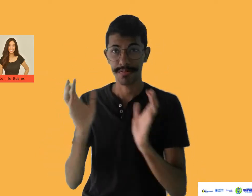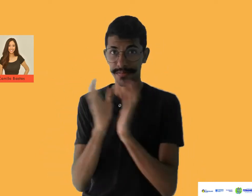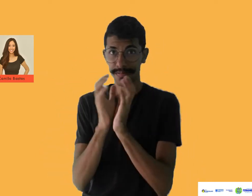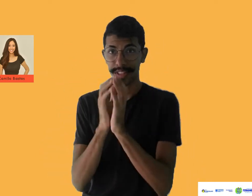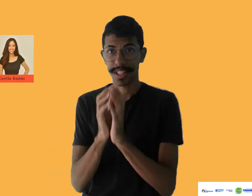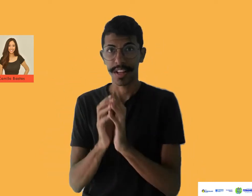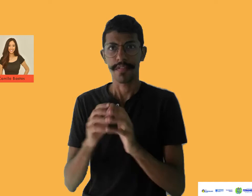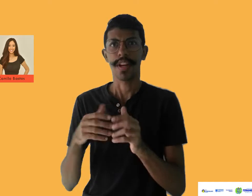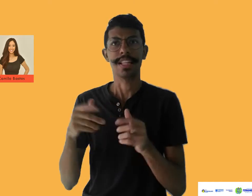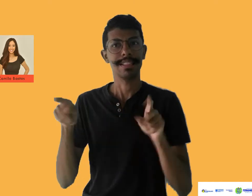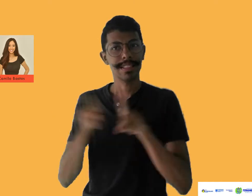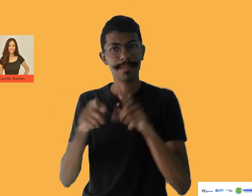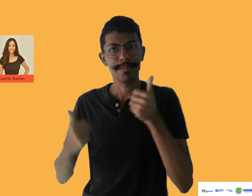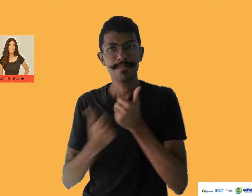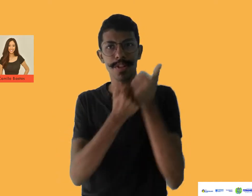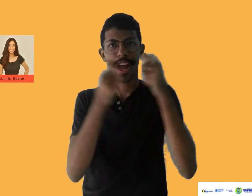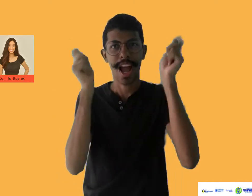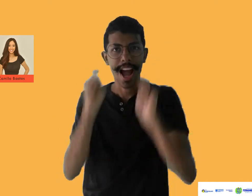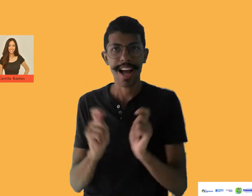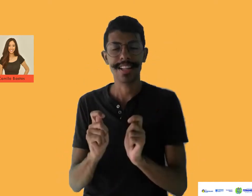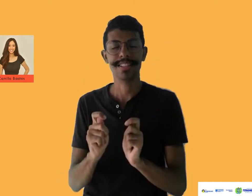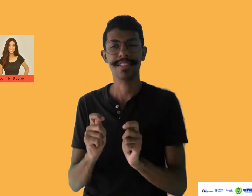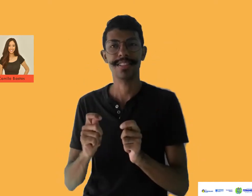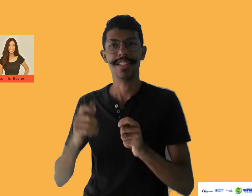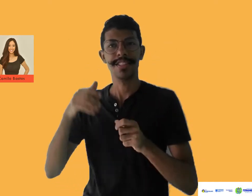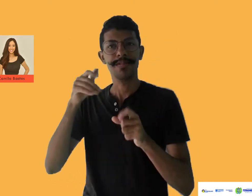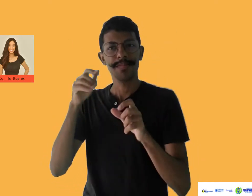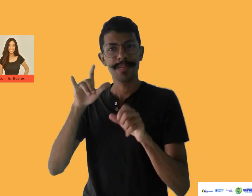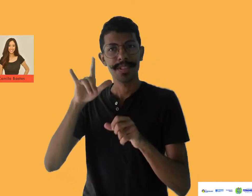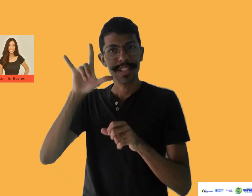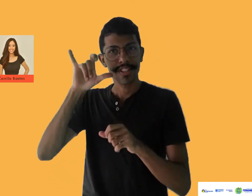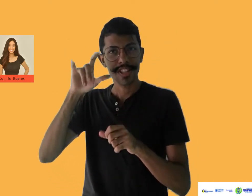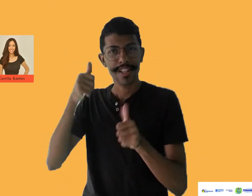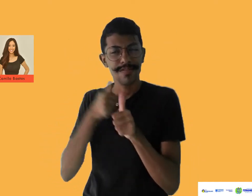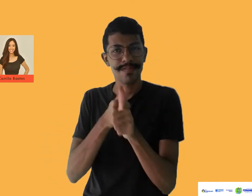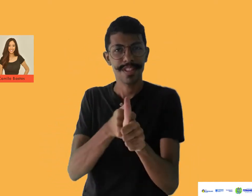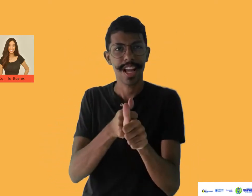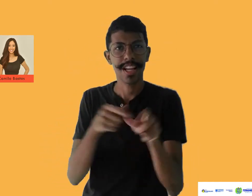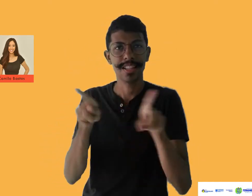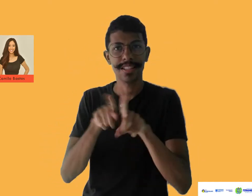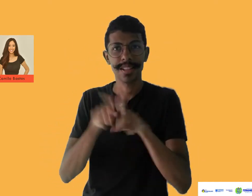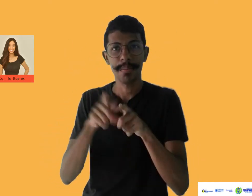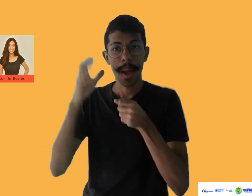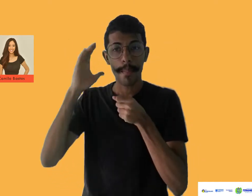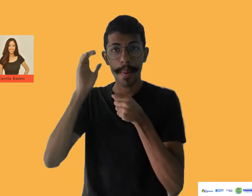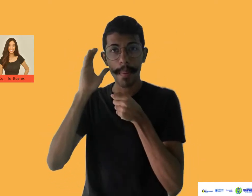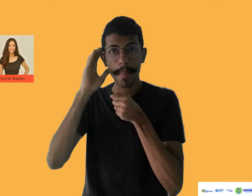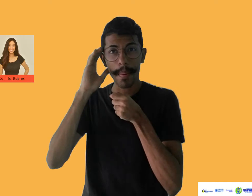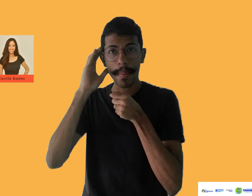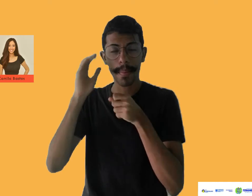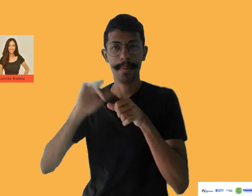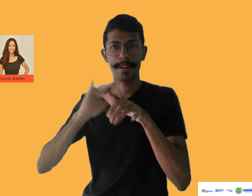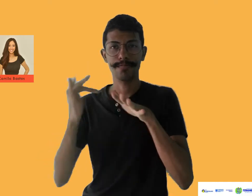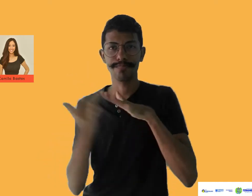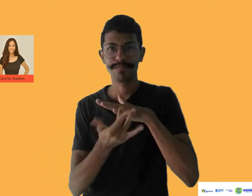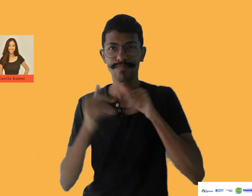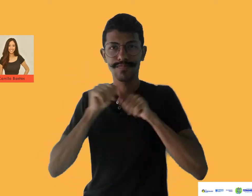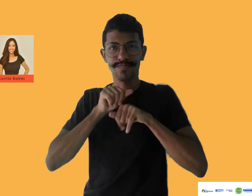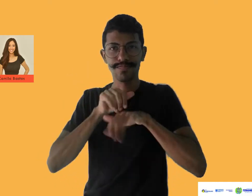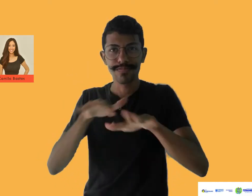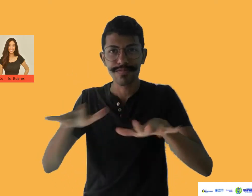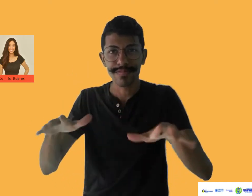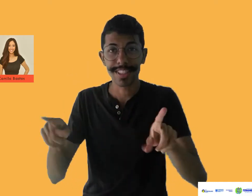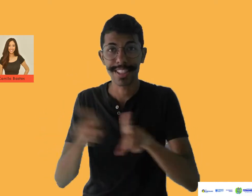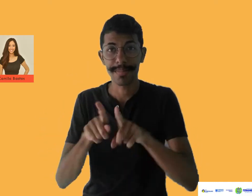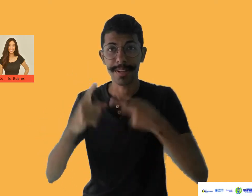Instagram, arroba Fogo nas Cortinas, compartilha o podcast em todas as tuas redes sociais e também ativa as notificações para ficar